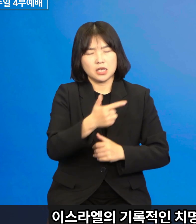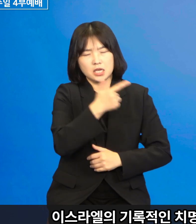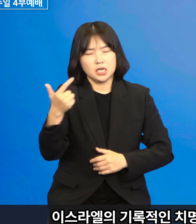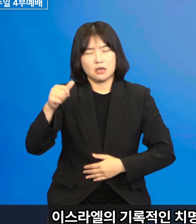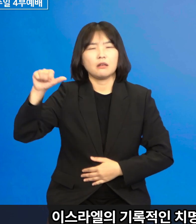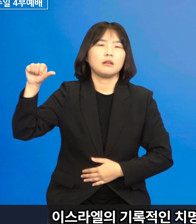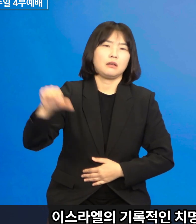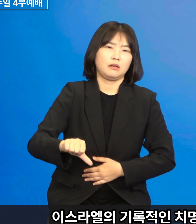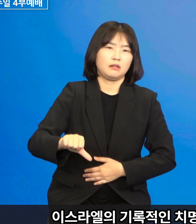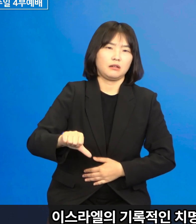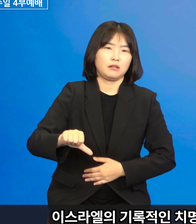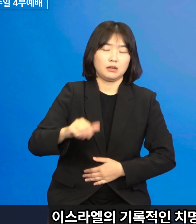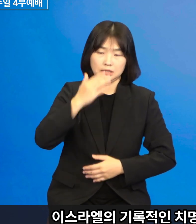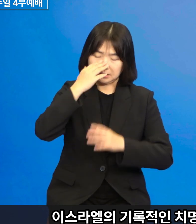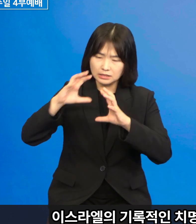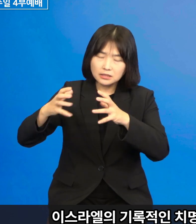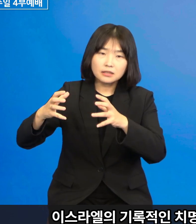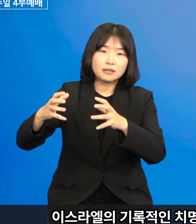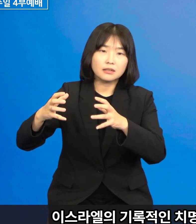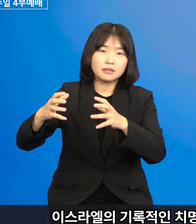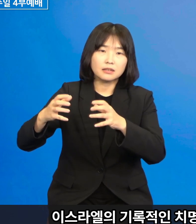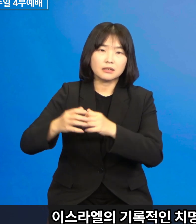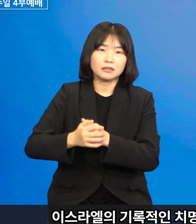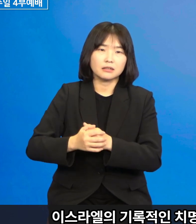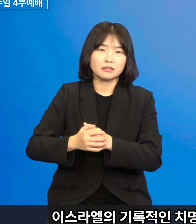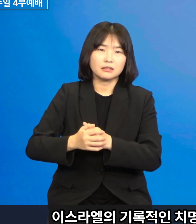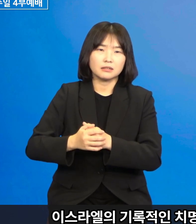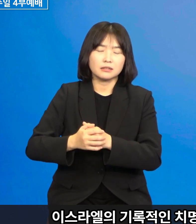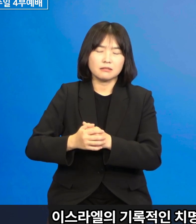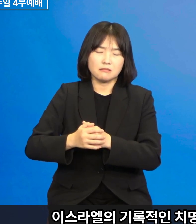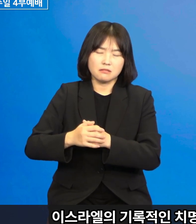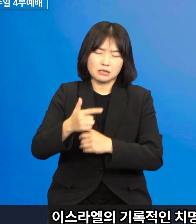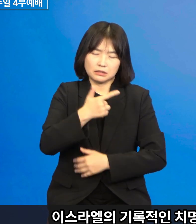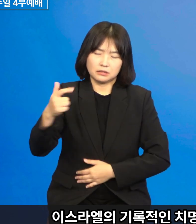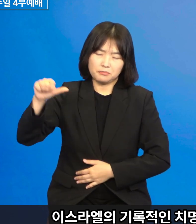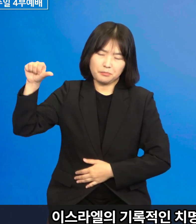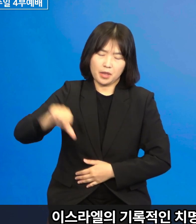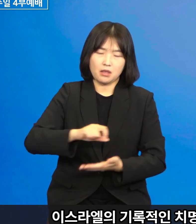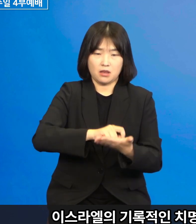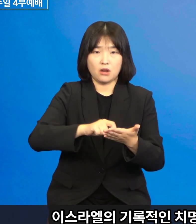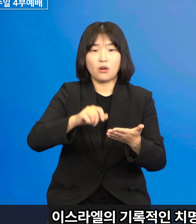날이었습니다. 이스라엘의 기록적인 치명적인 패배가 기록되어 있습니다.